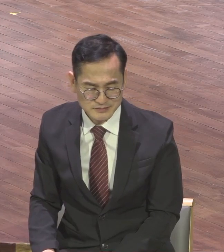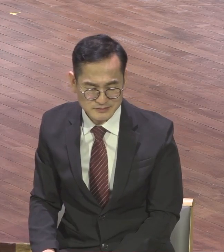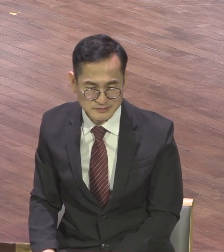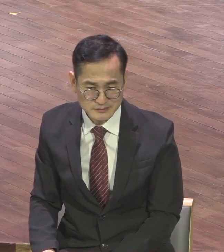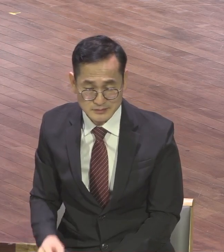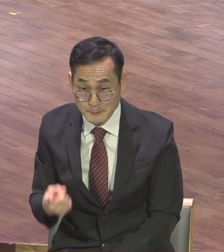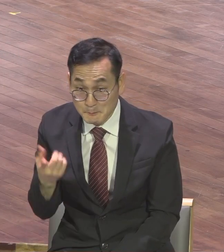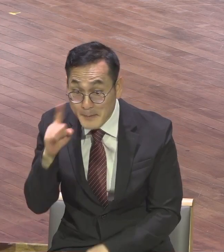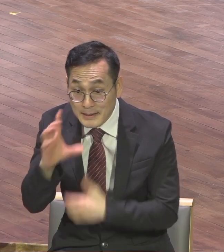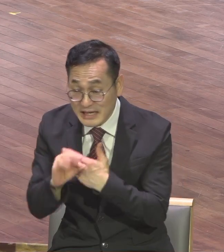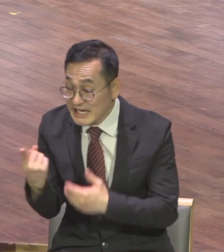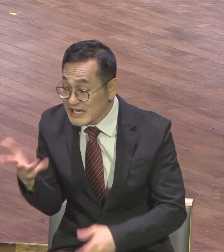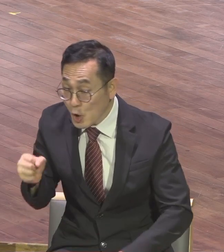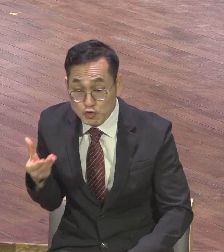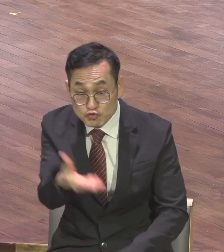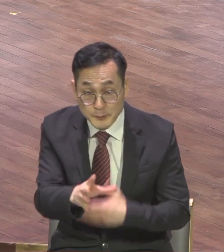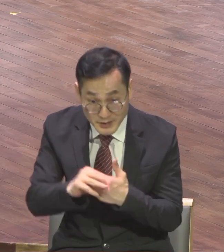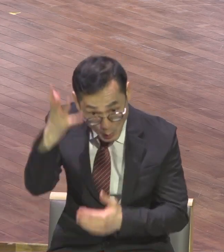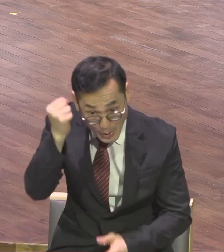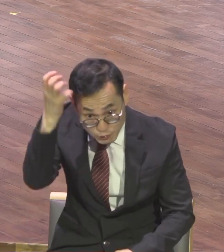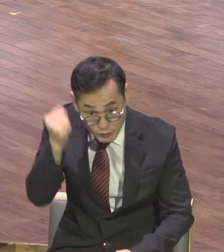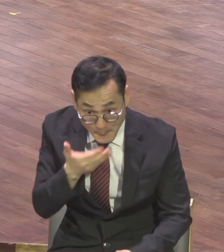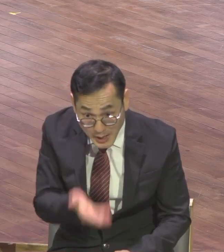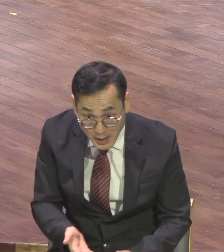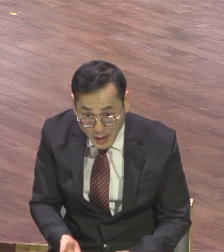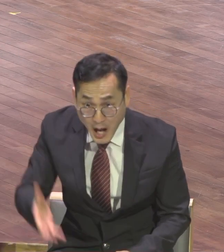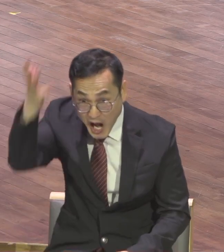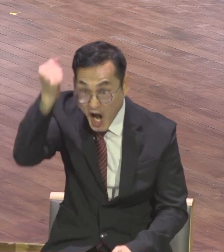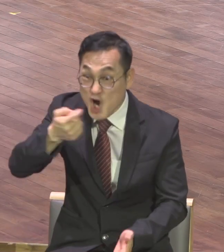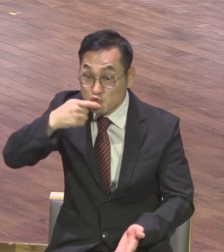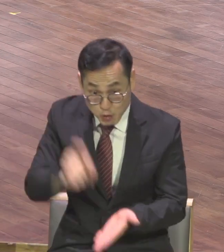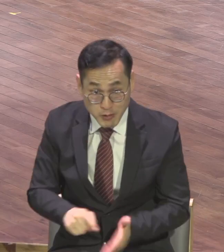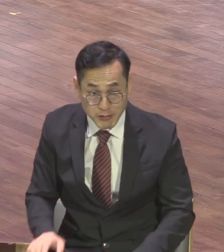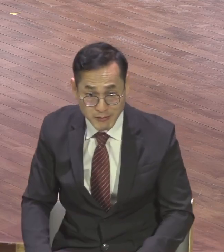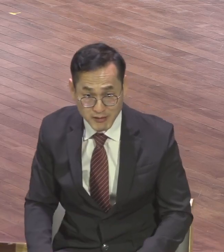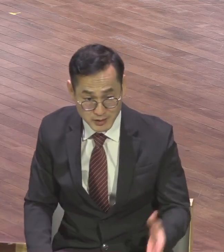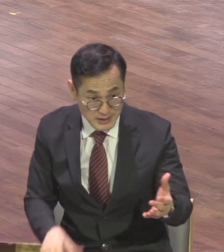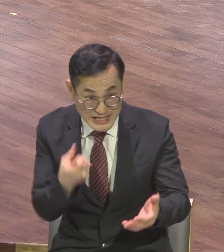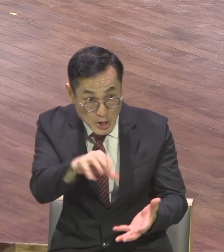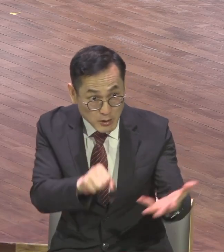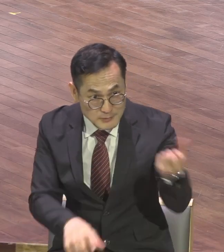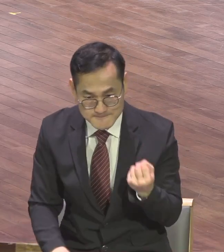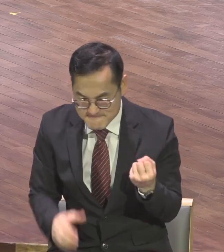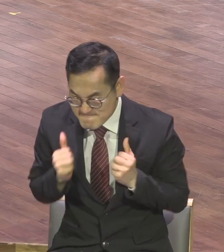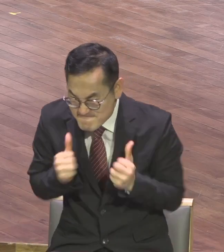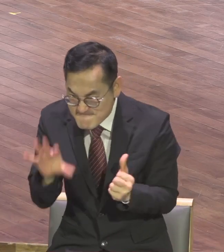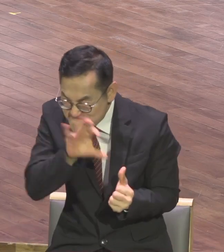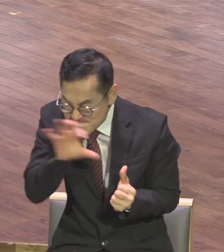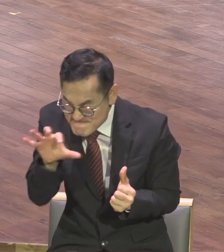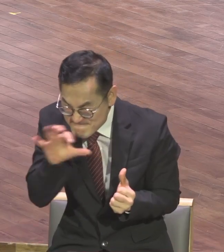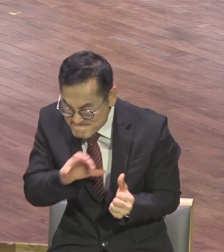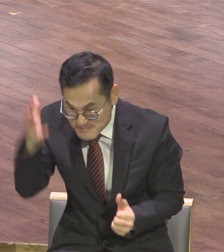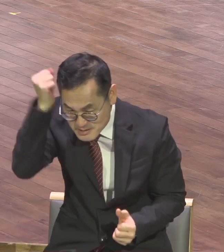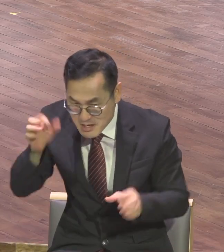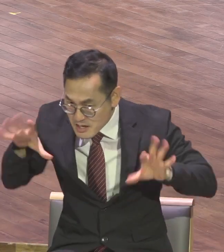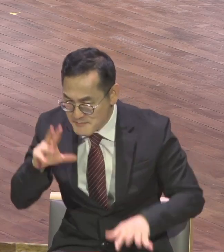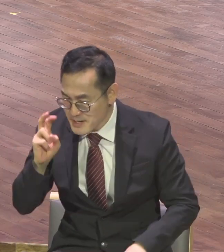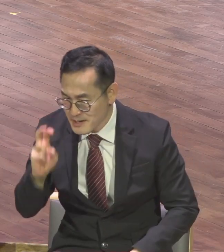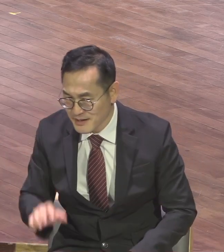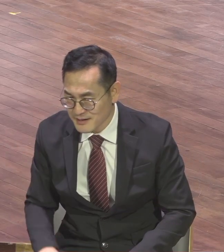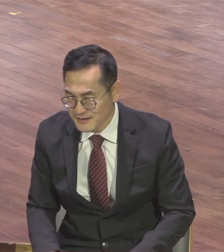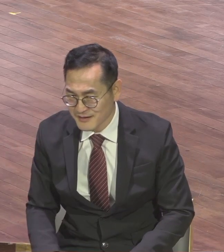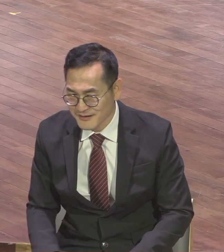거야. 1억 준다는데. 1억 줄 거니까 너 이 성경 1억 구절하고 영적 메시지 해봐라. 내가 볼